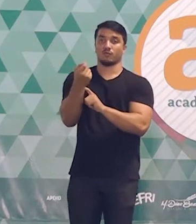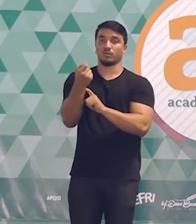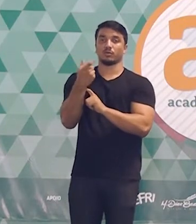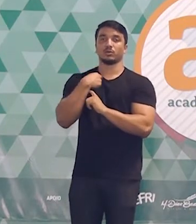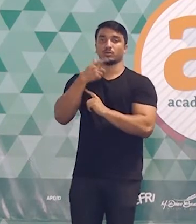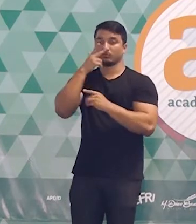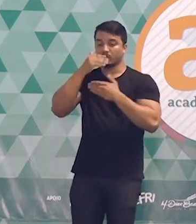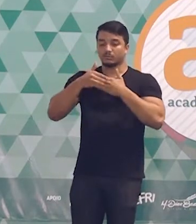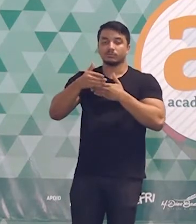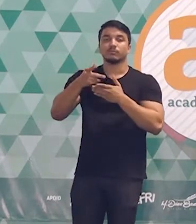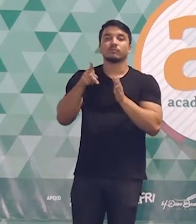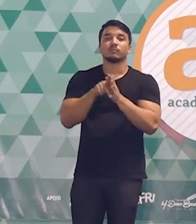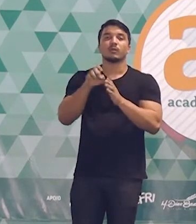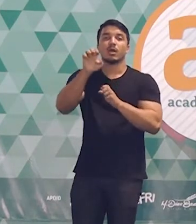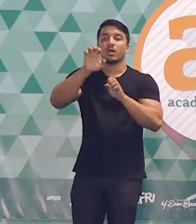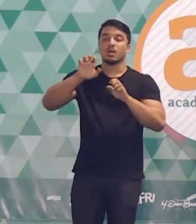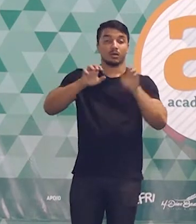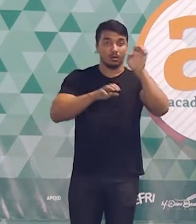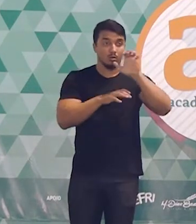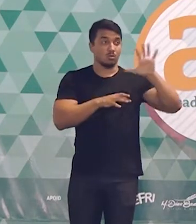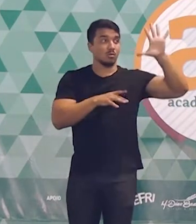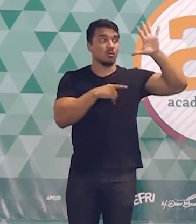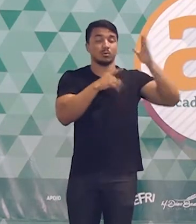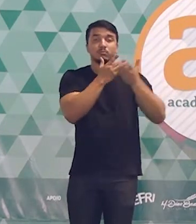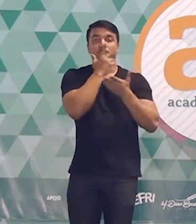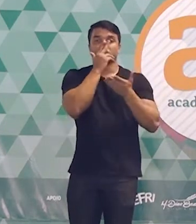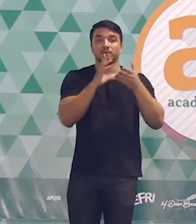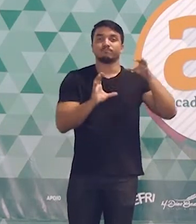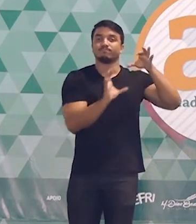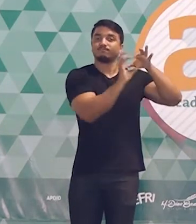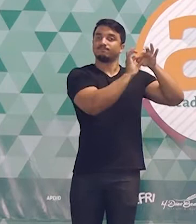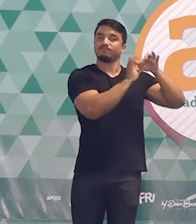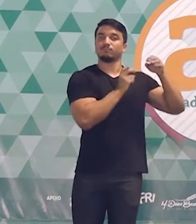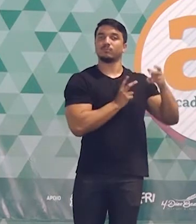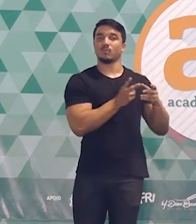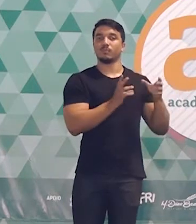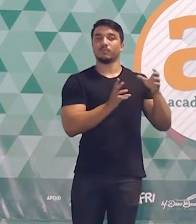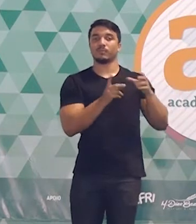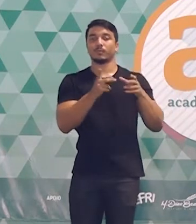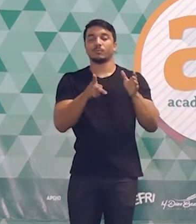vanguardas europeias, e chegou aqui com essas fortes tendências